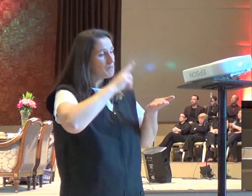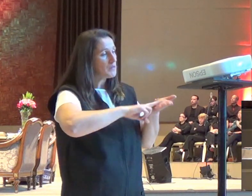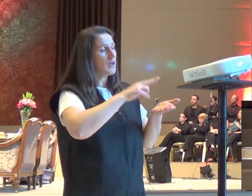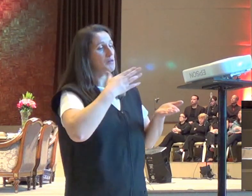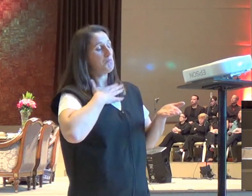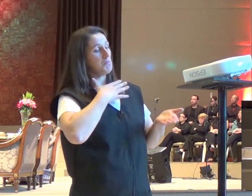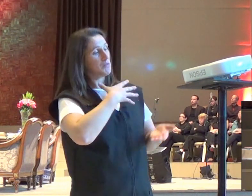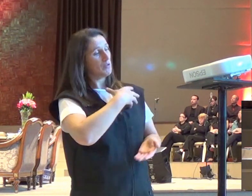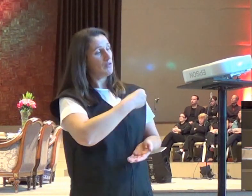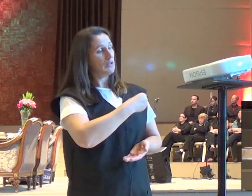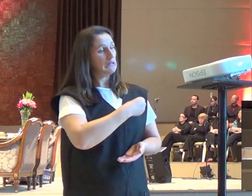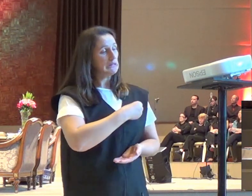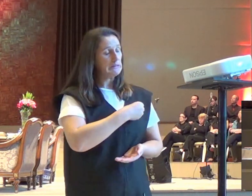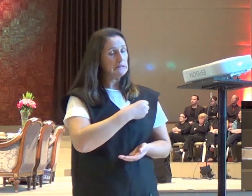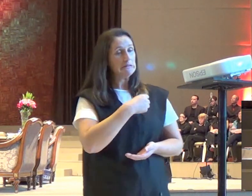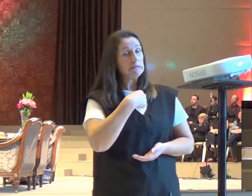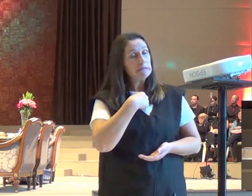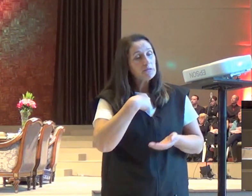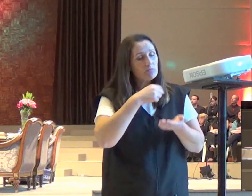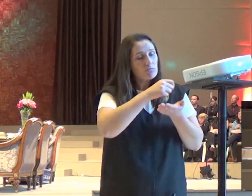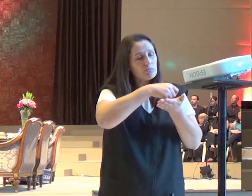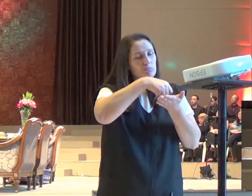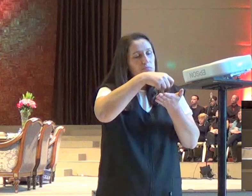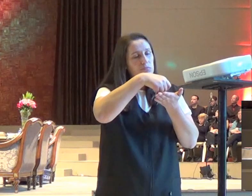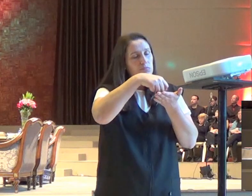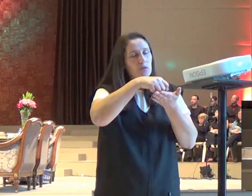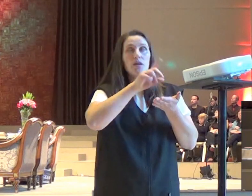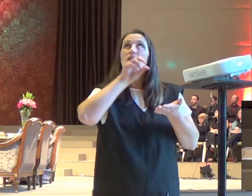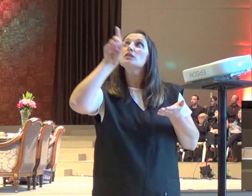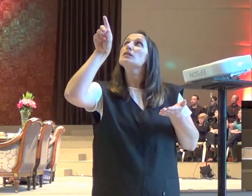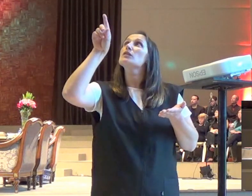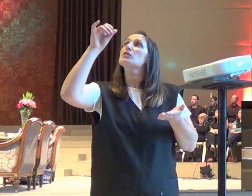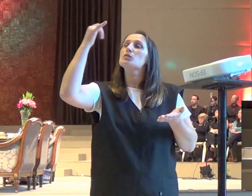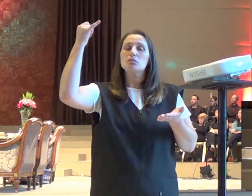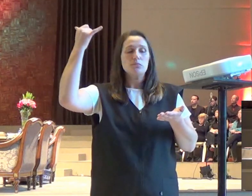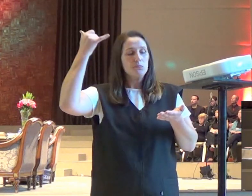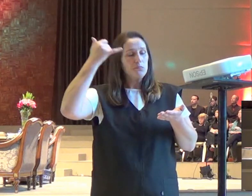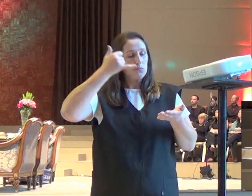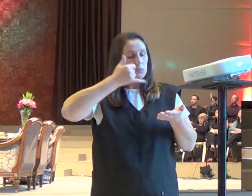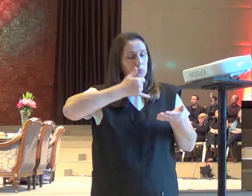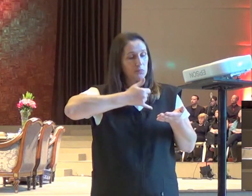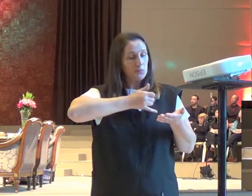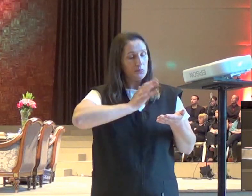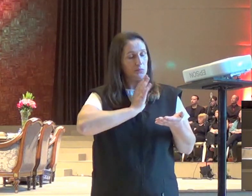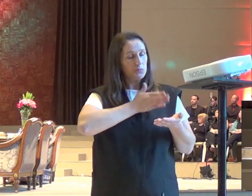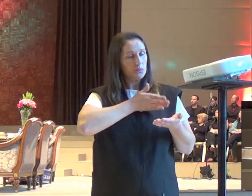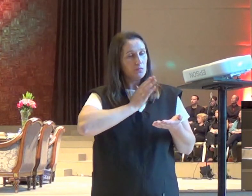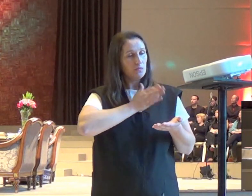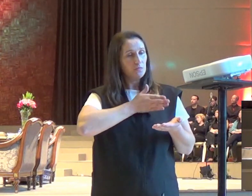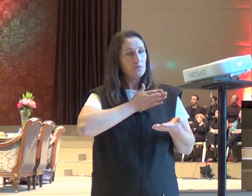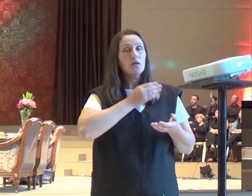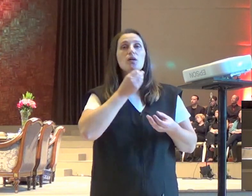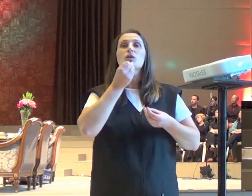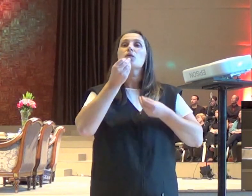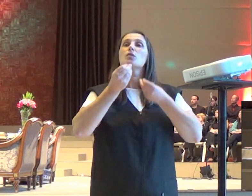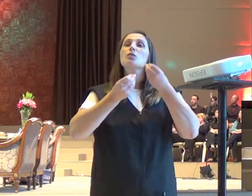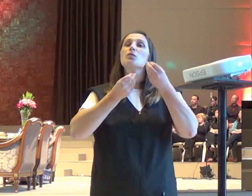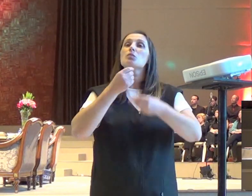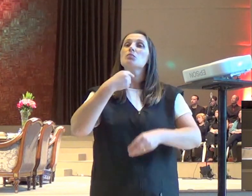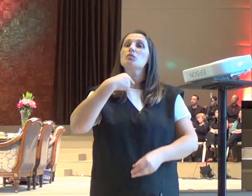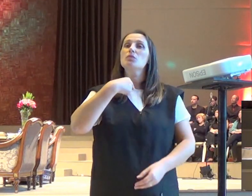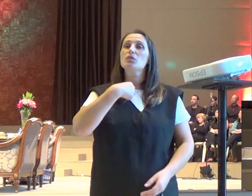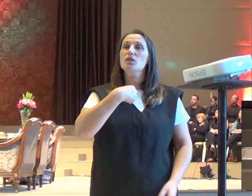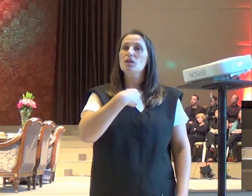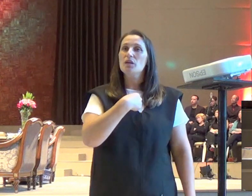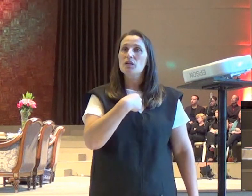e quando eu fui escrever essa carta, Deus começou a ministrar no meu coração, como eu sou